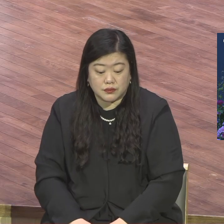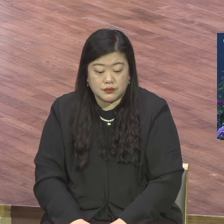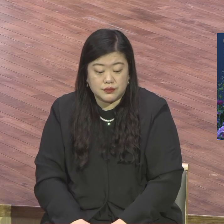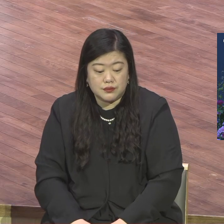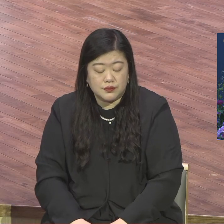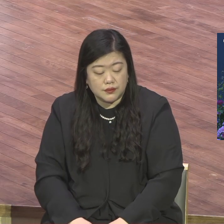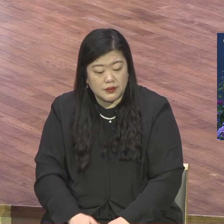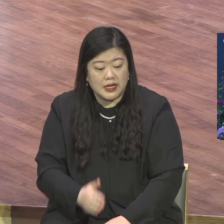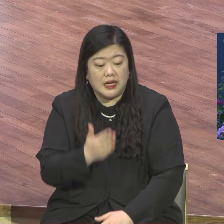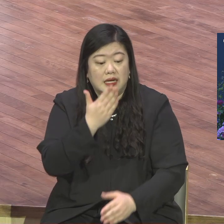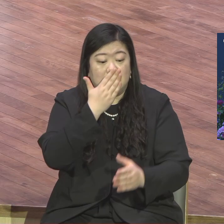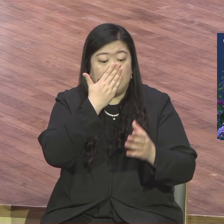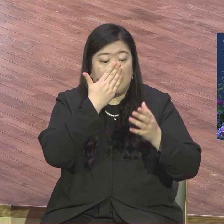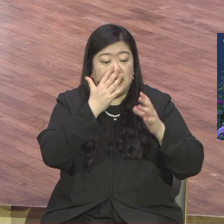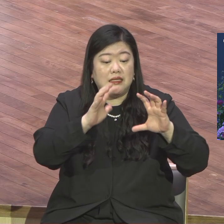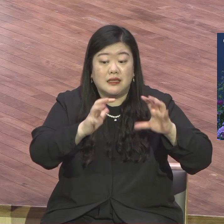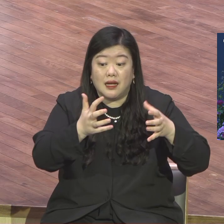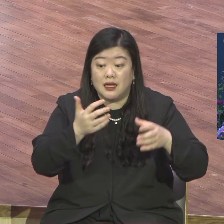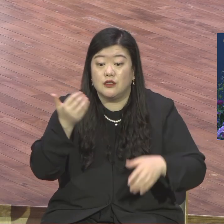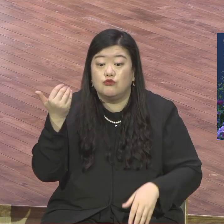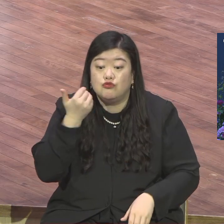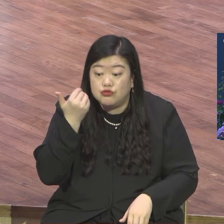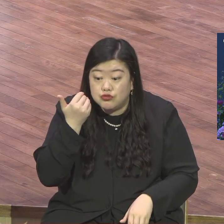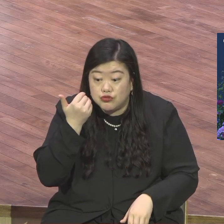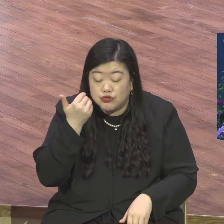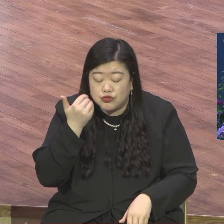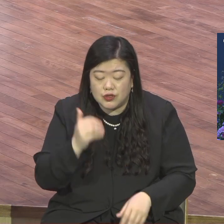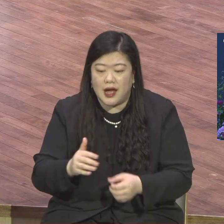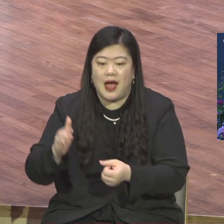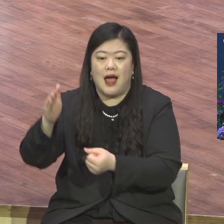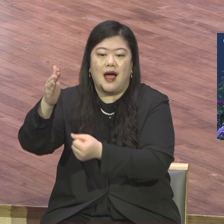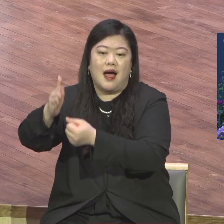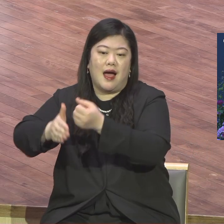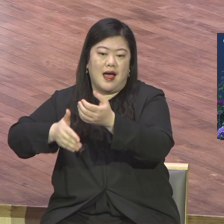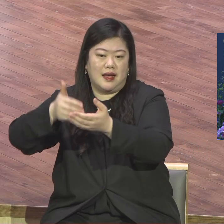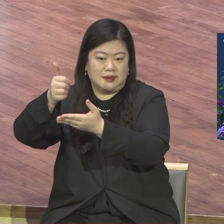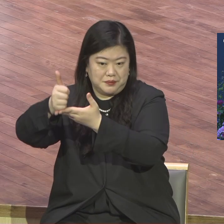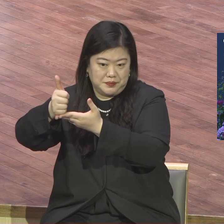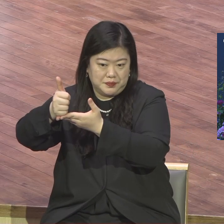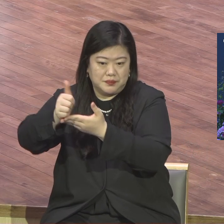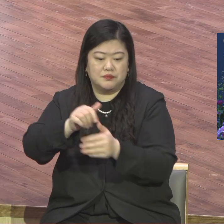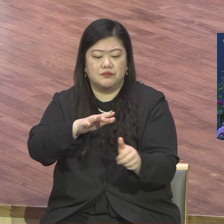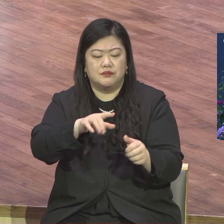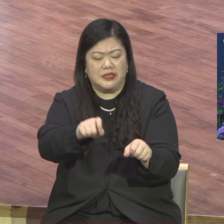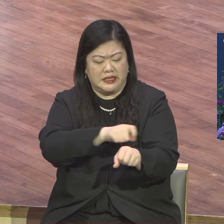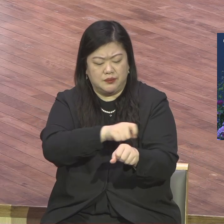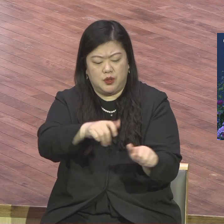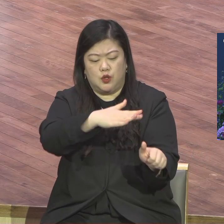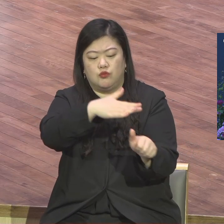받은 사람들이라고 강조하고 있잖아요. 그들은 이스라엘 사람들이라.